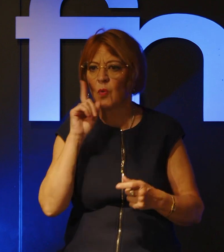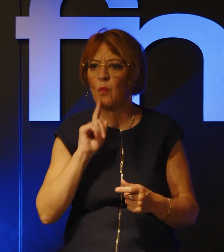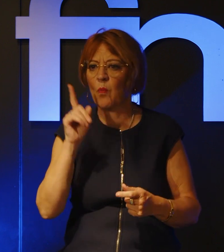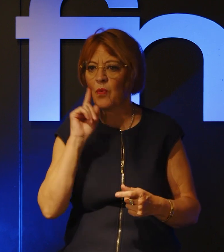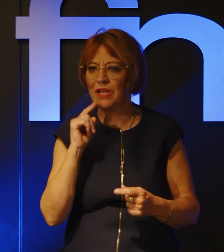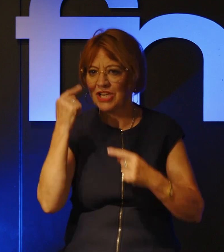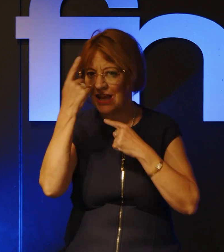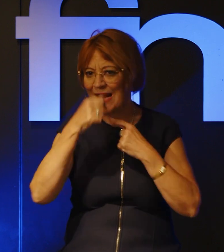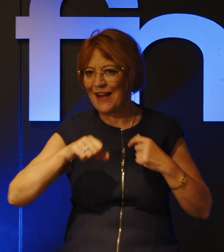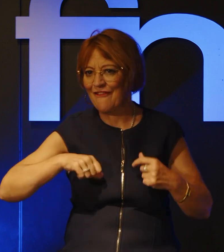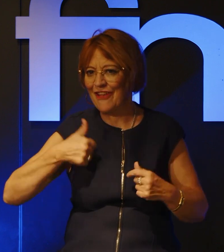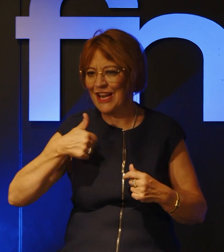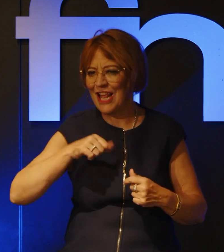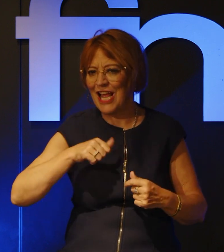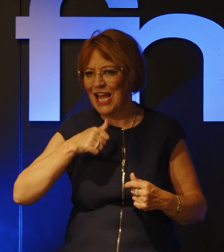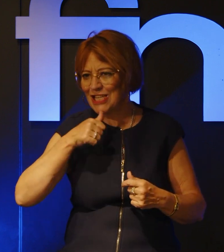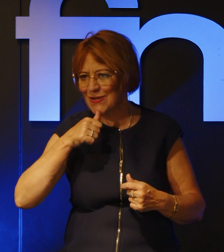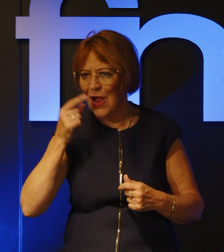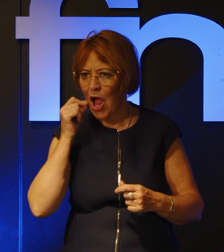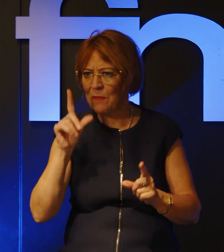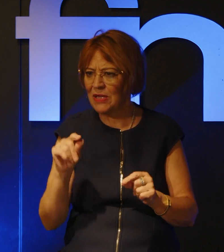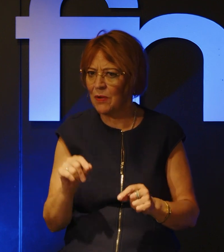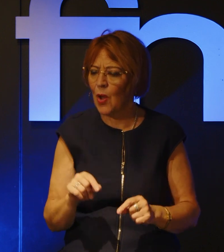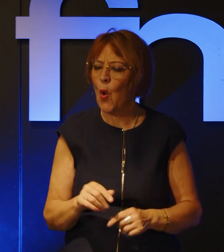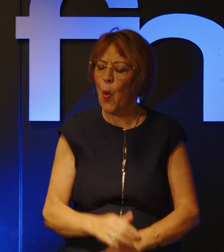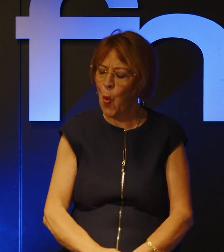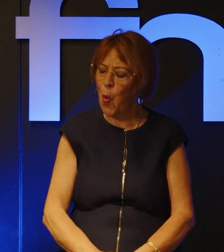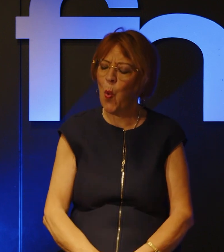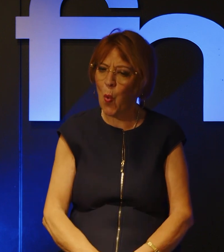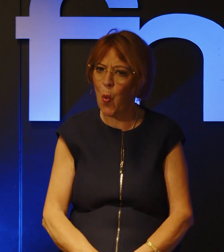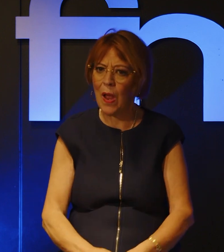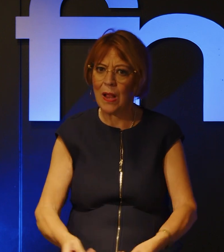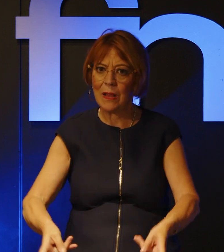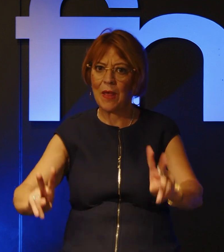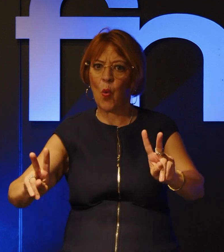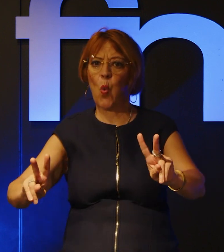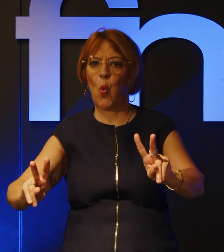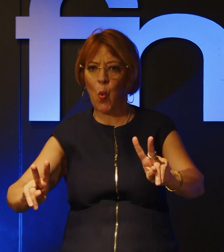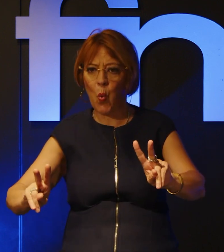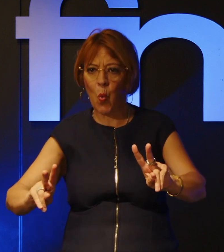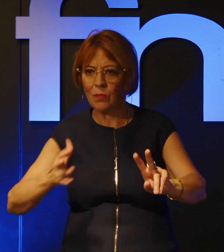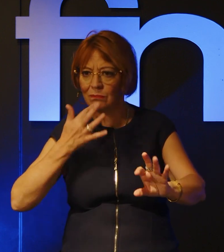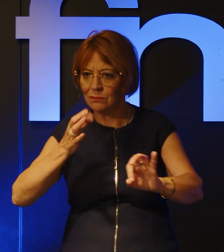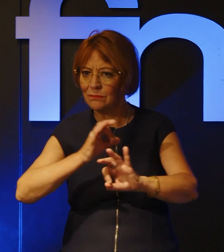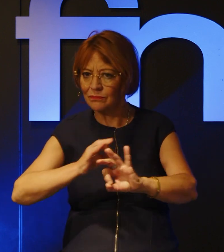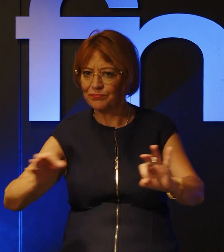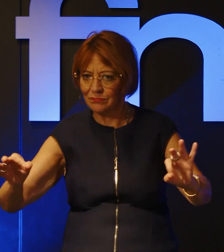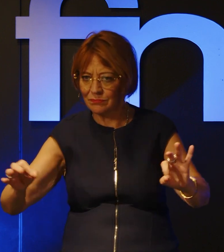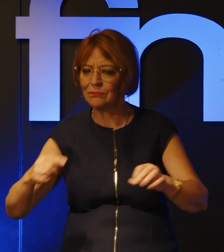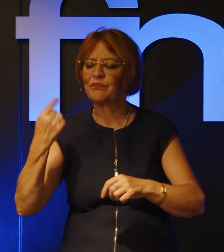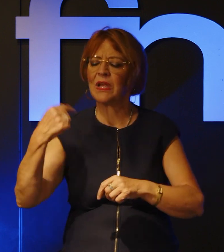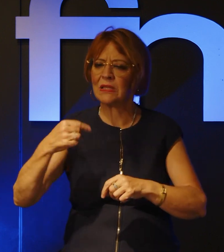com as caras verdes e azuis e os homens também portanto é uma coisa absolutamente extraordinária é uma liberdade incrível eh e portanto a Vanguarda além da